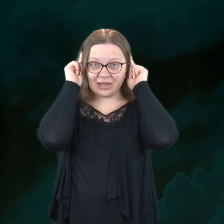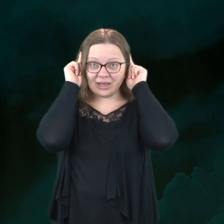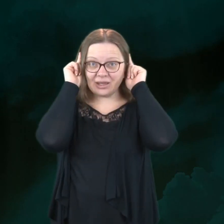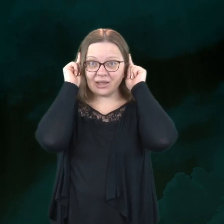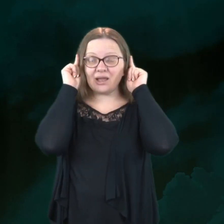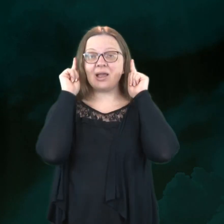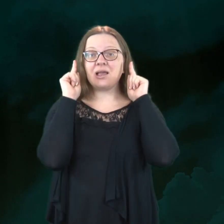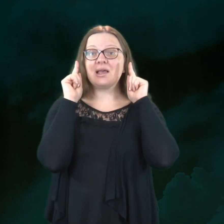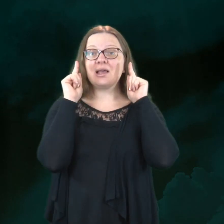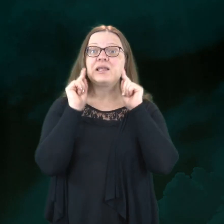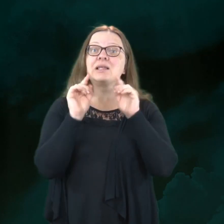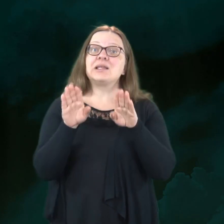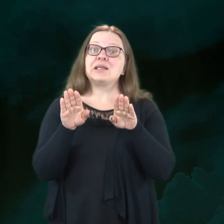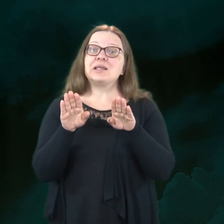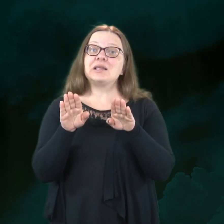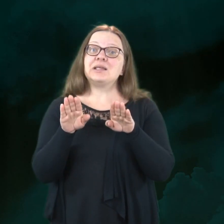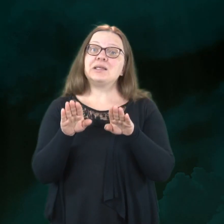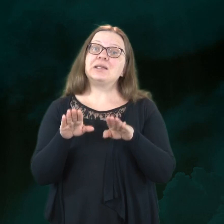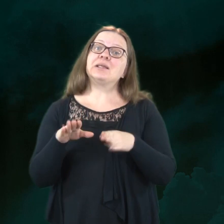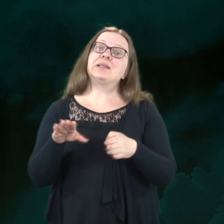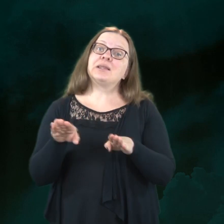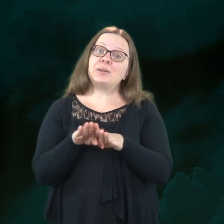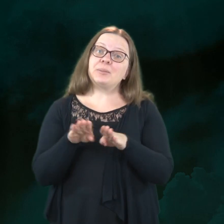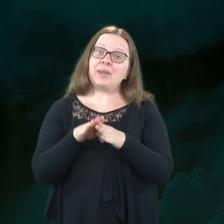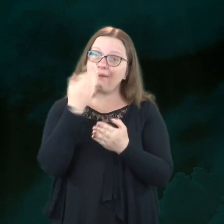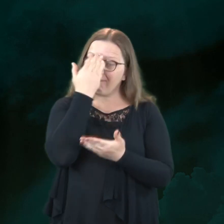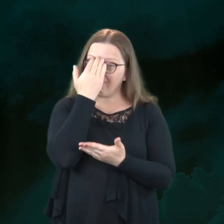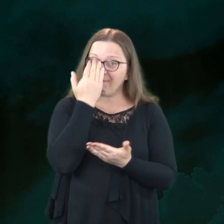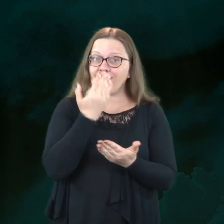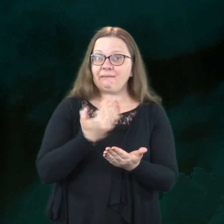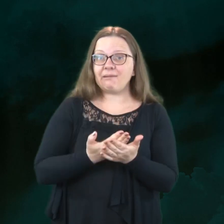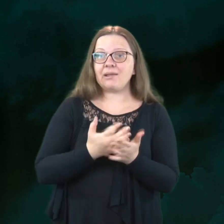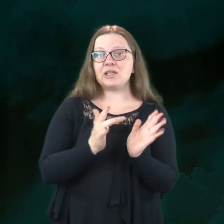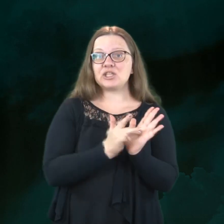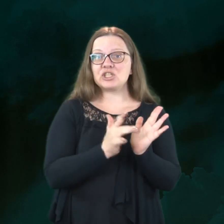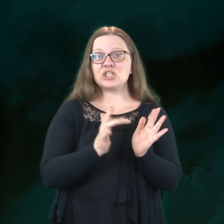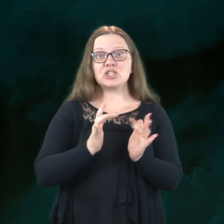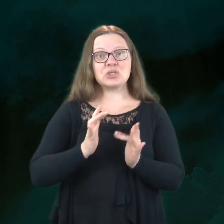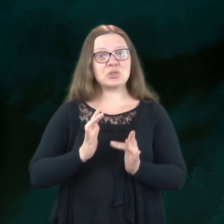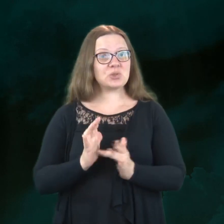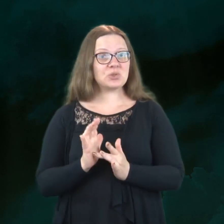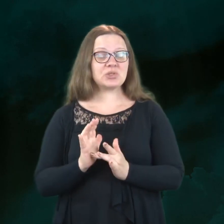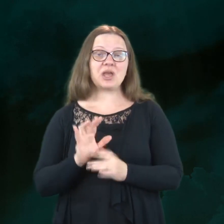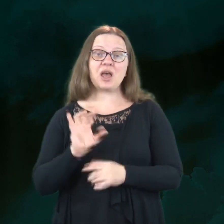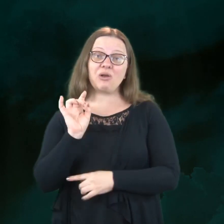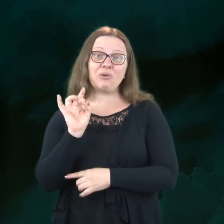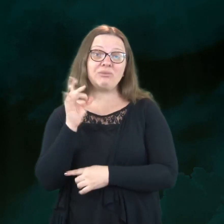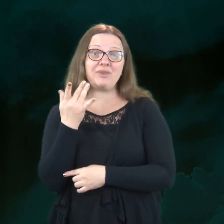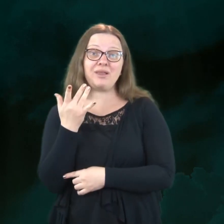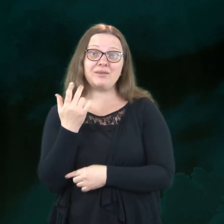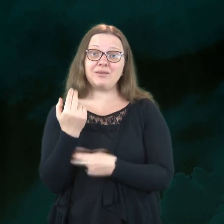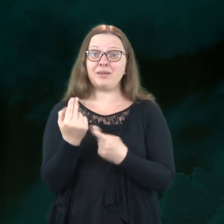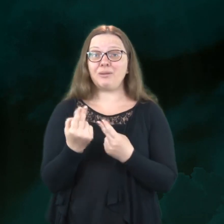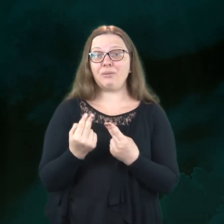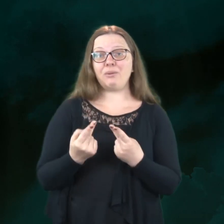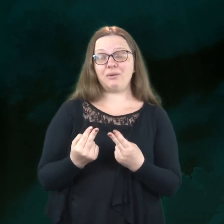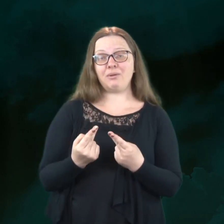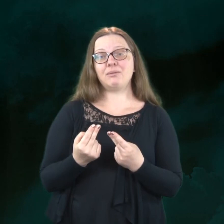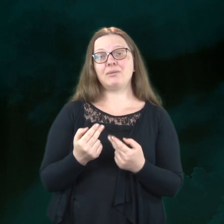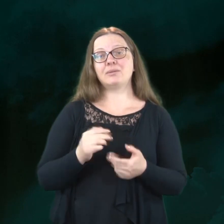Deus estranho. Quando Paulo foi para Atenas, ele com muito